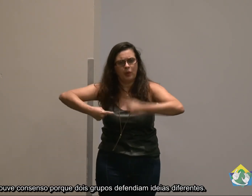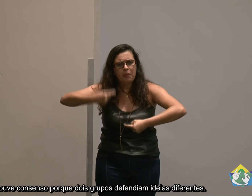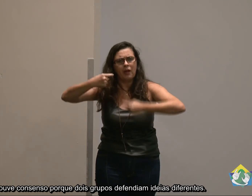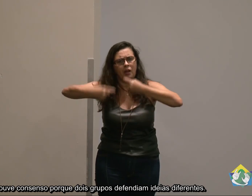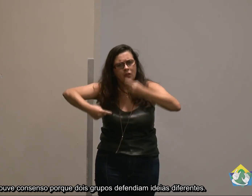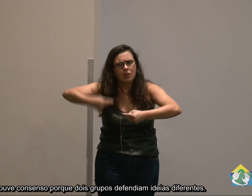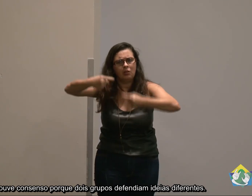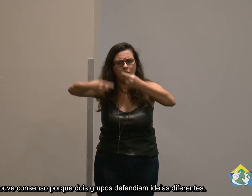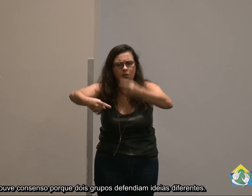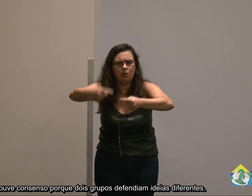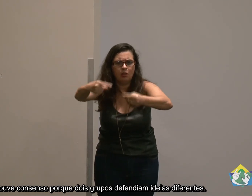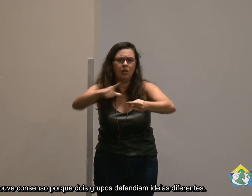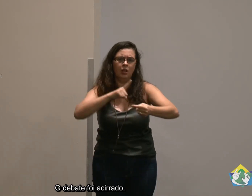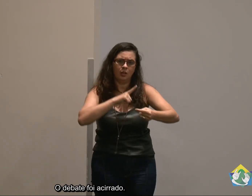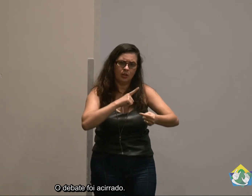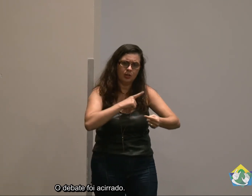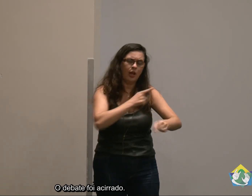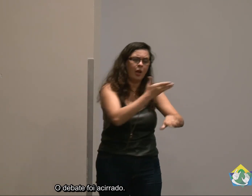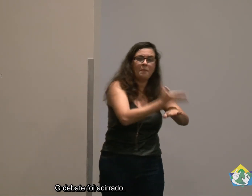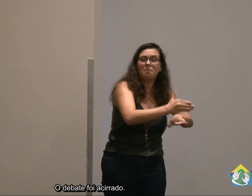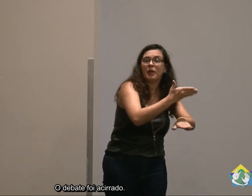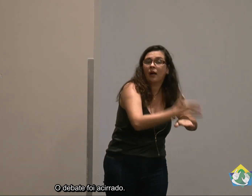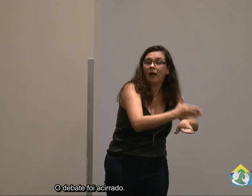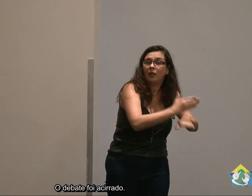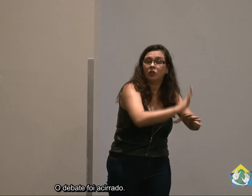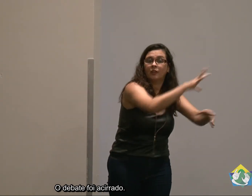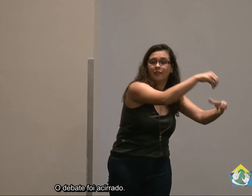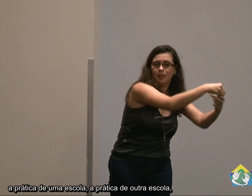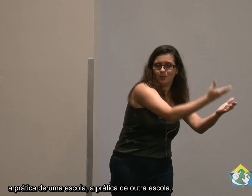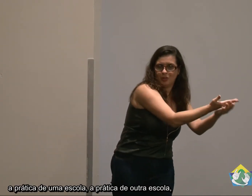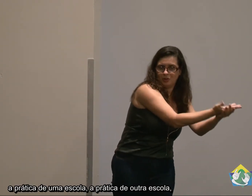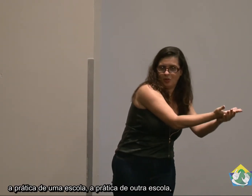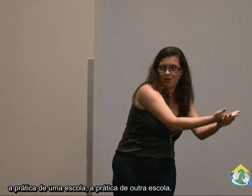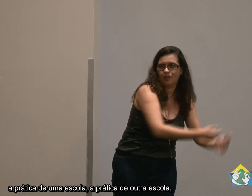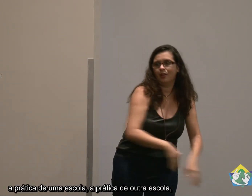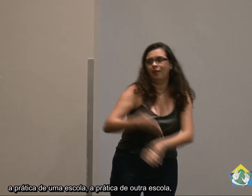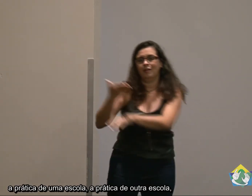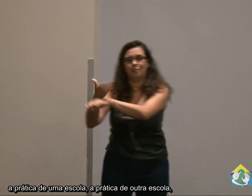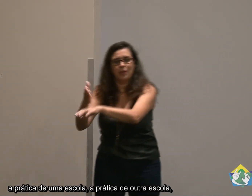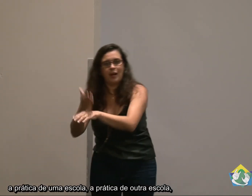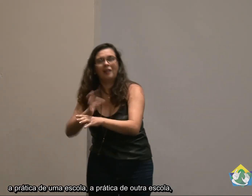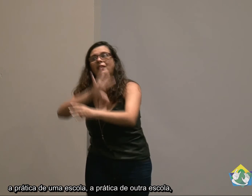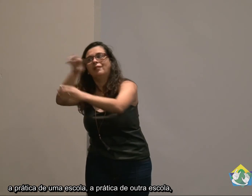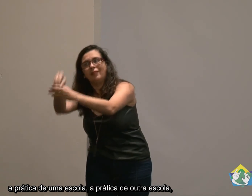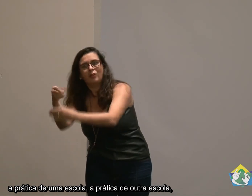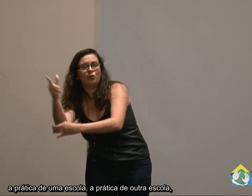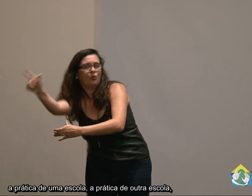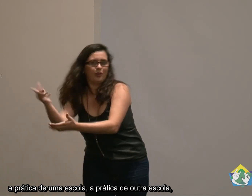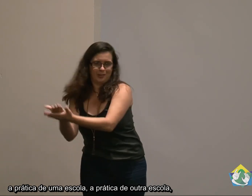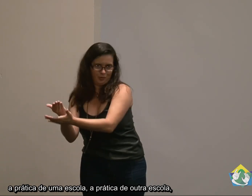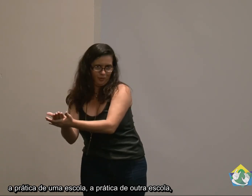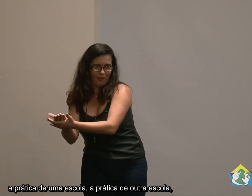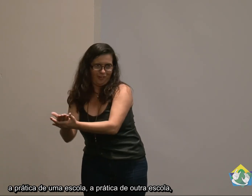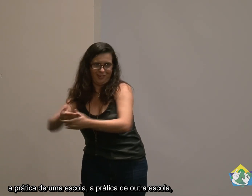defendiam ideias diferentes e o debate foi acirrado a prática de uma escola a prática de outra escola